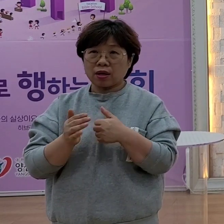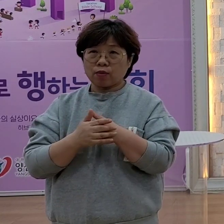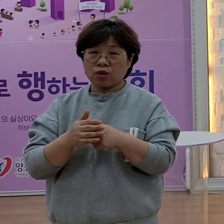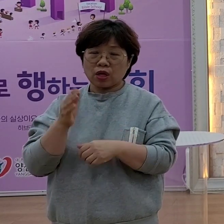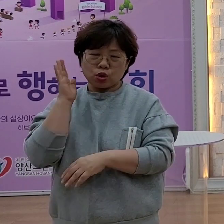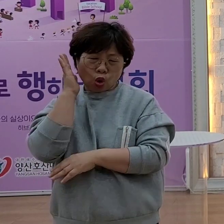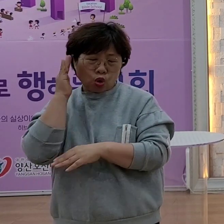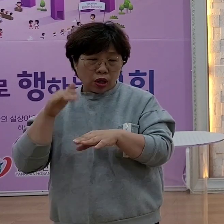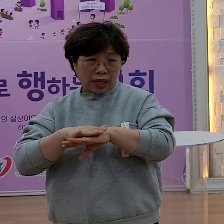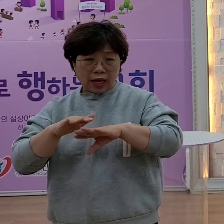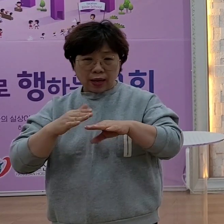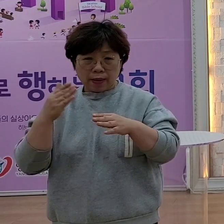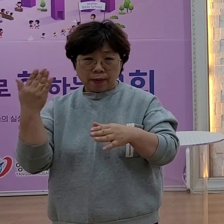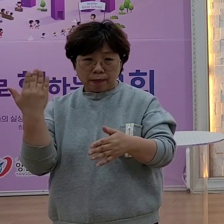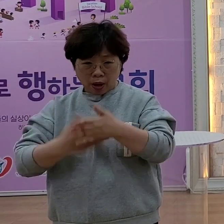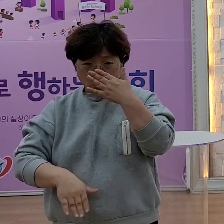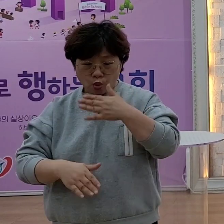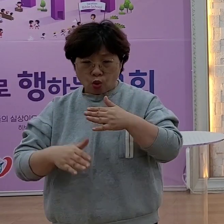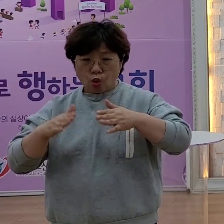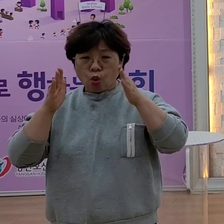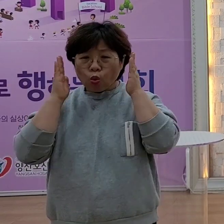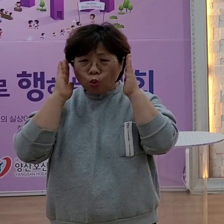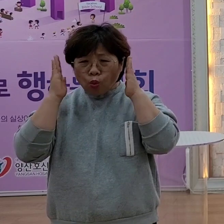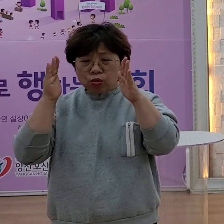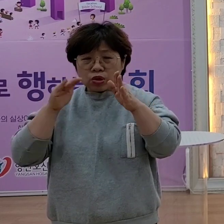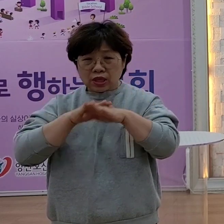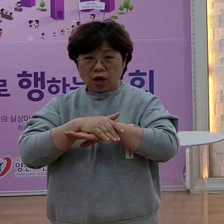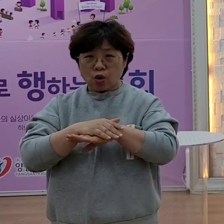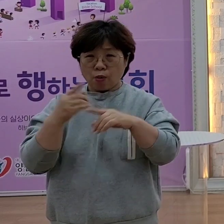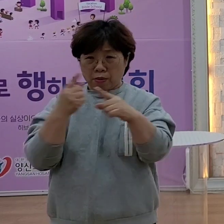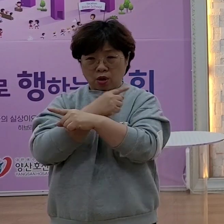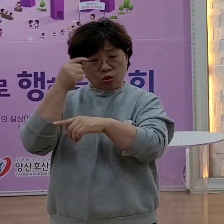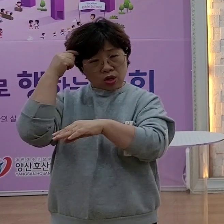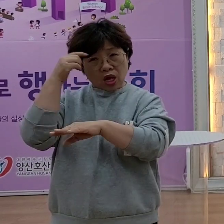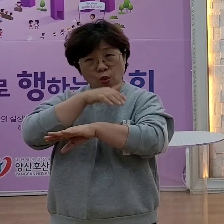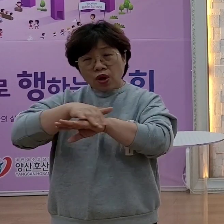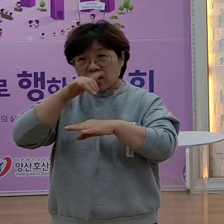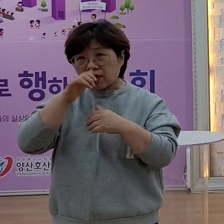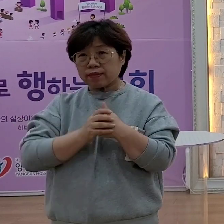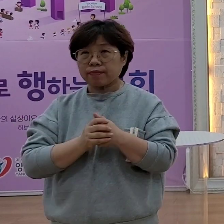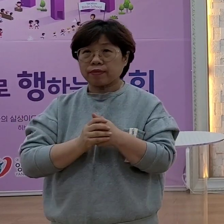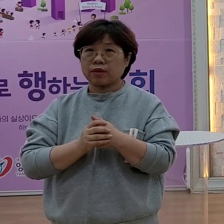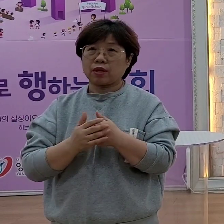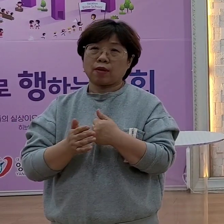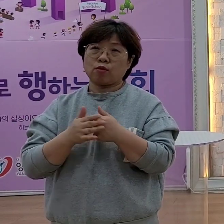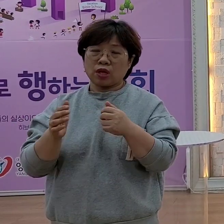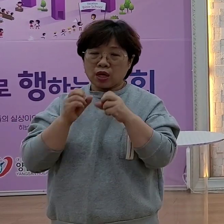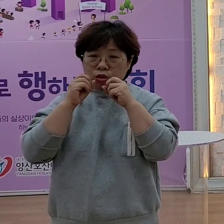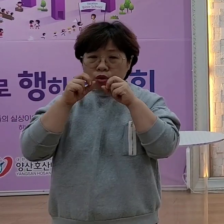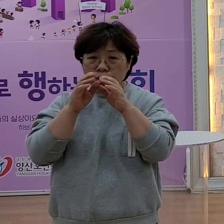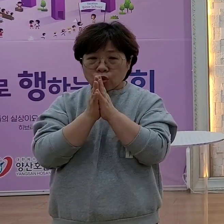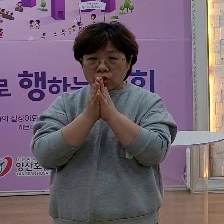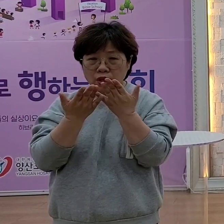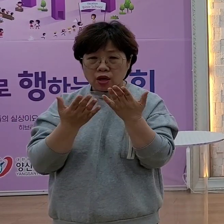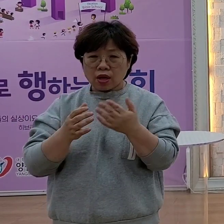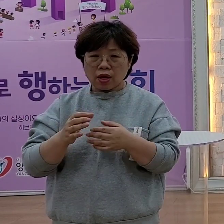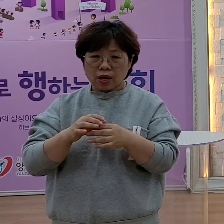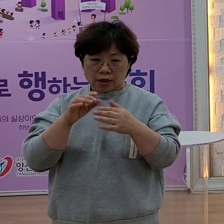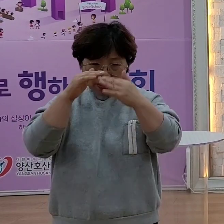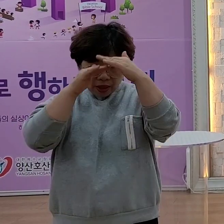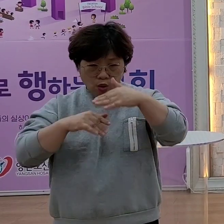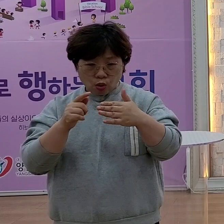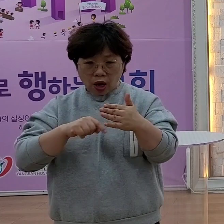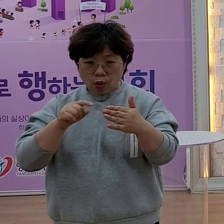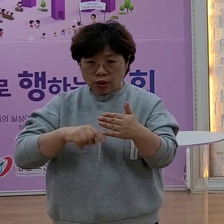공부로 내년부터는 그렇게 준비할 생각입니다. 아무튼 올해 반복되는 것은 빼고 이제 12월 말까지 이